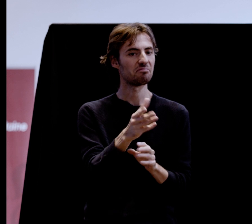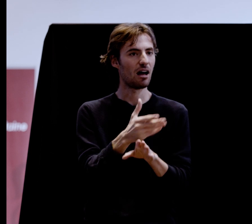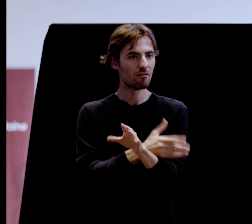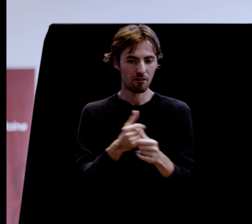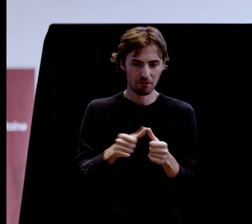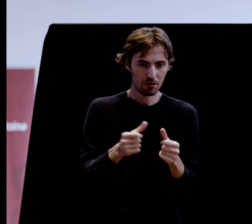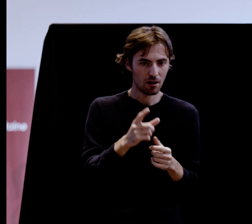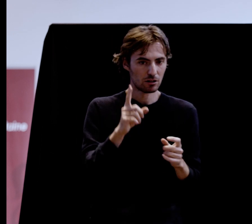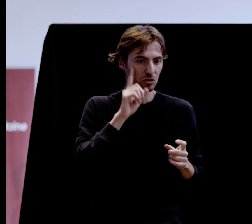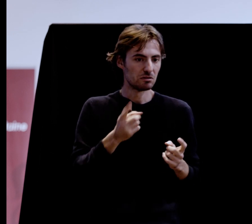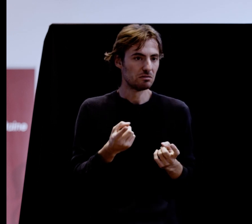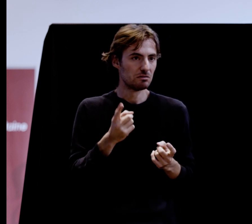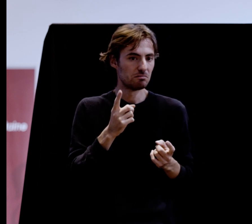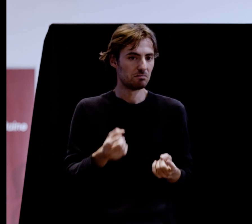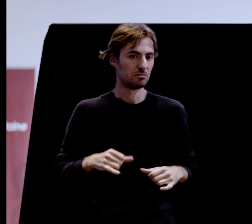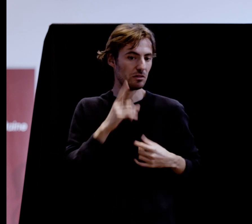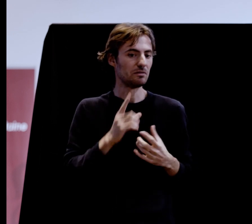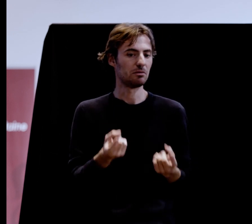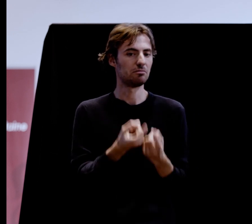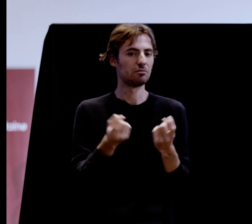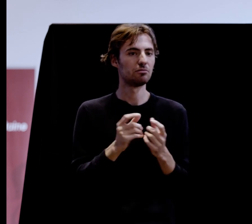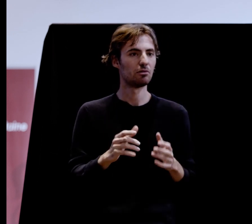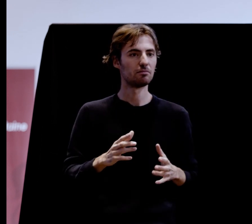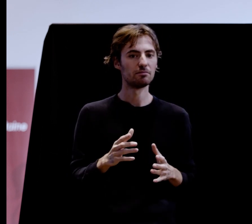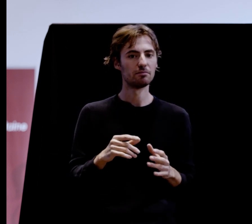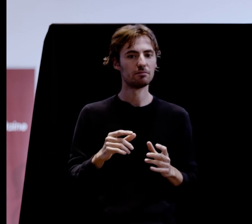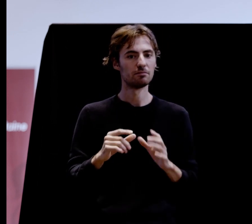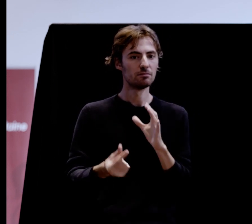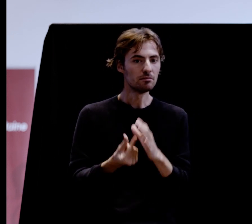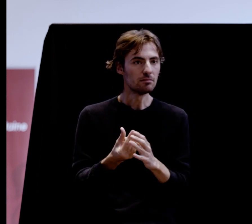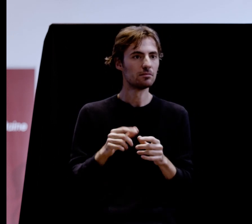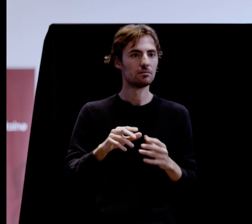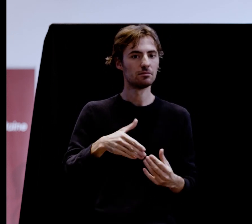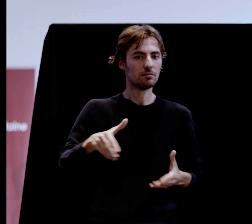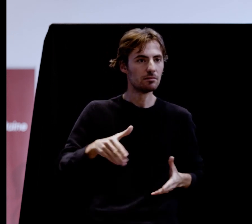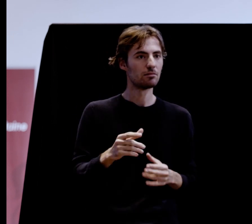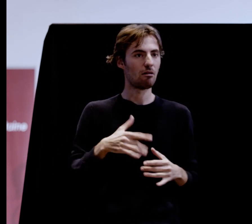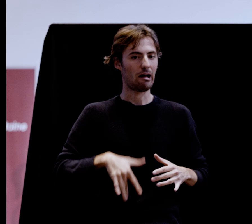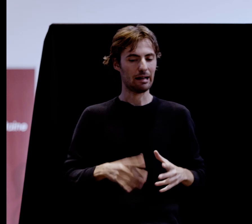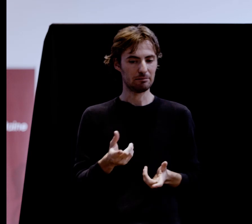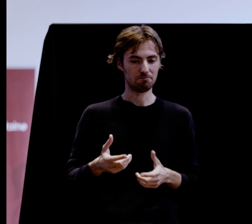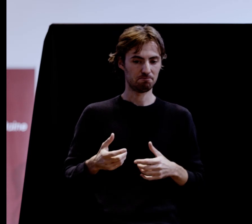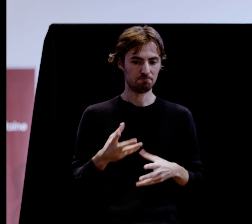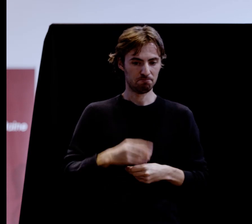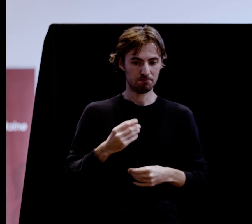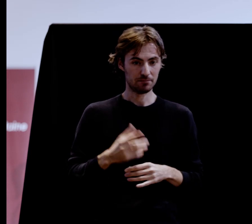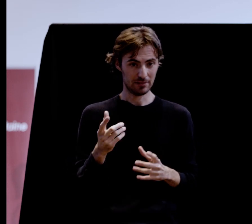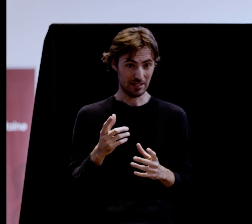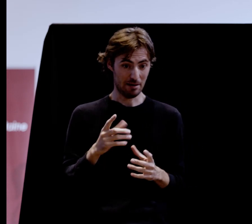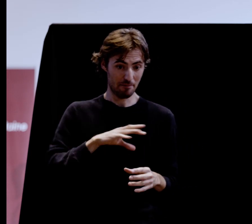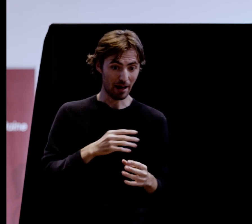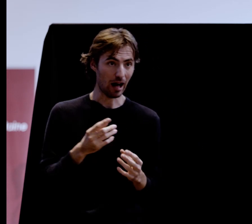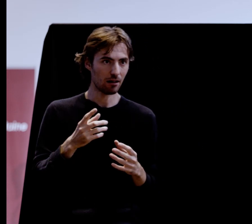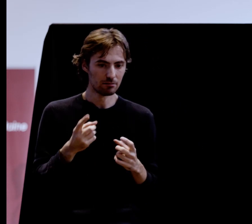entraîner les jeunes filles. Si on se rend compte que dans leur coordination, leur motricité fine, c'est compliqué, et c'est compliqué, les